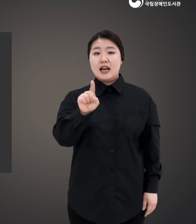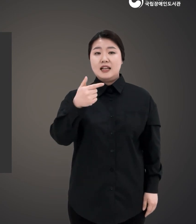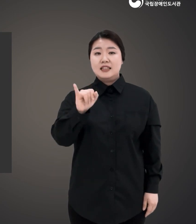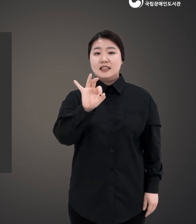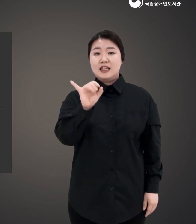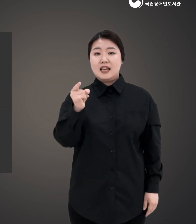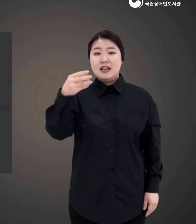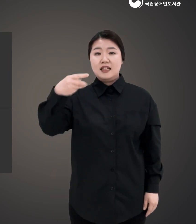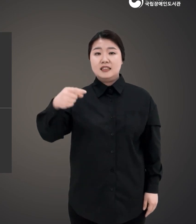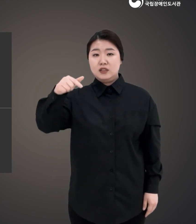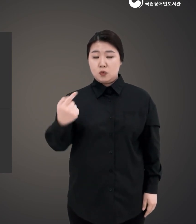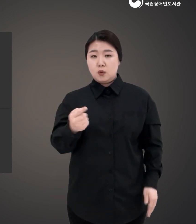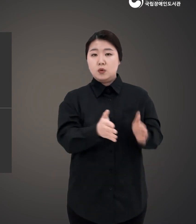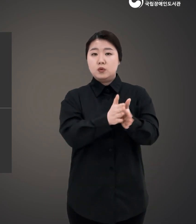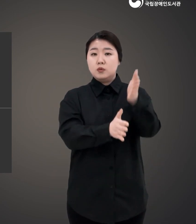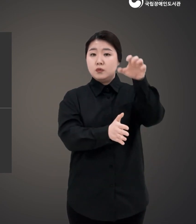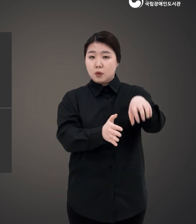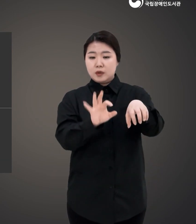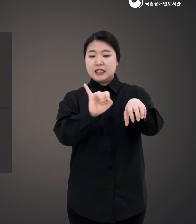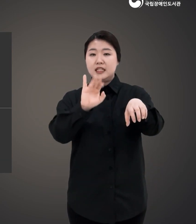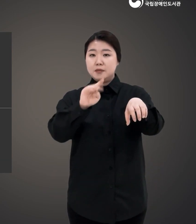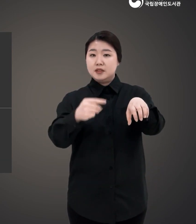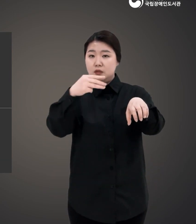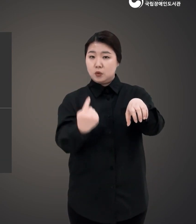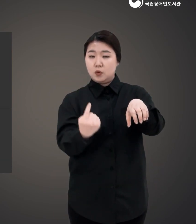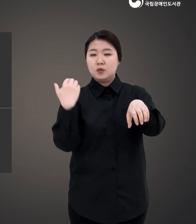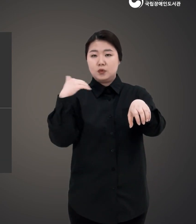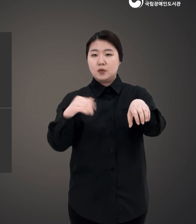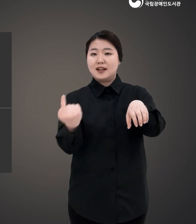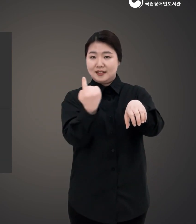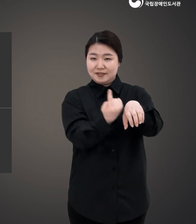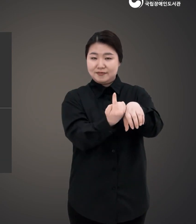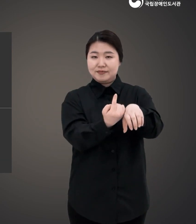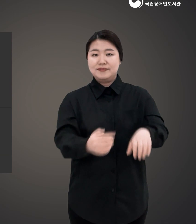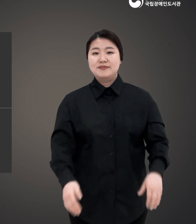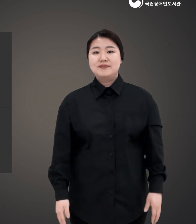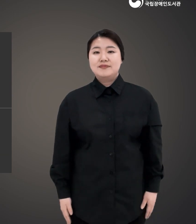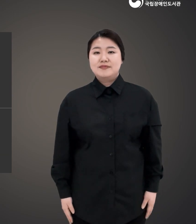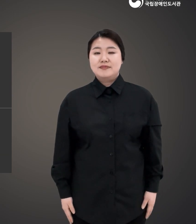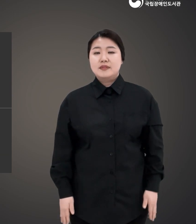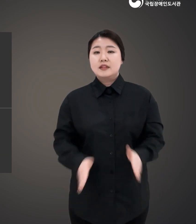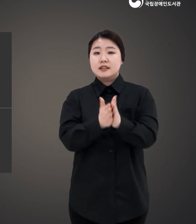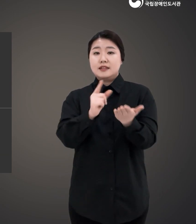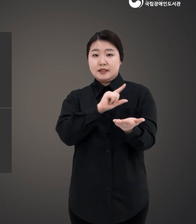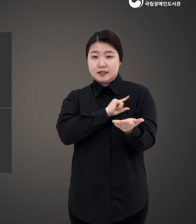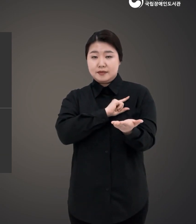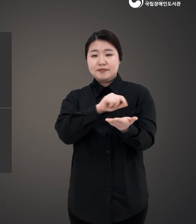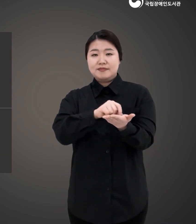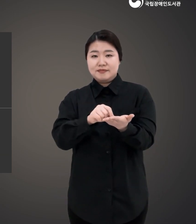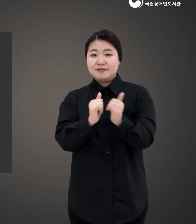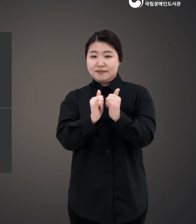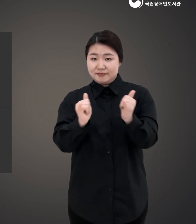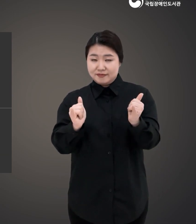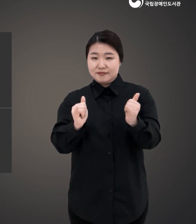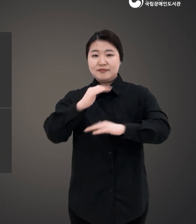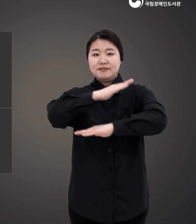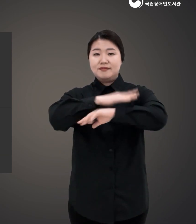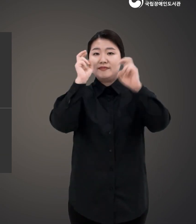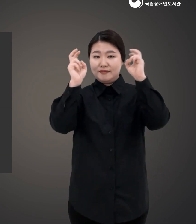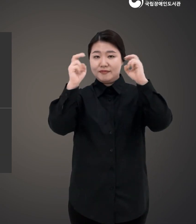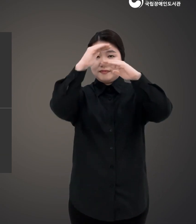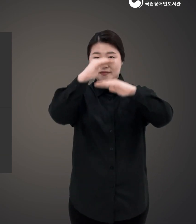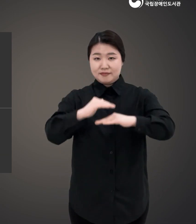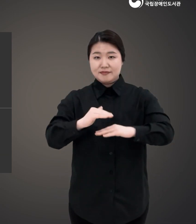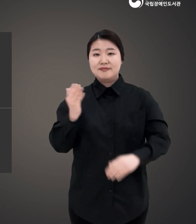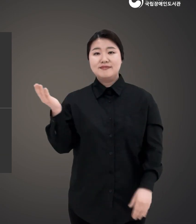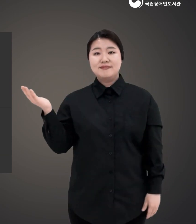아니, N으로 이브토로 돌아가다. 도서명 아니, N으로 저자